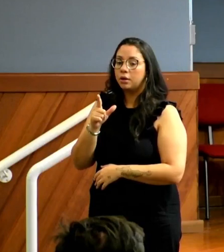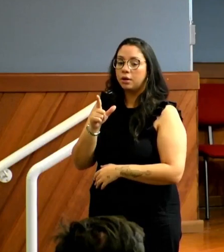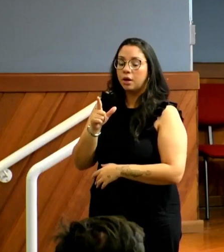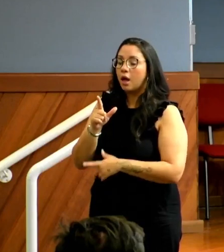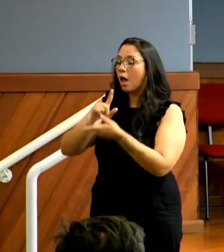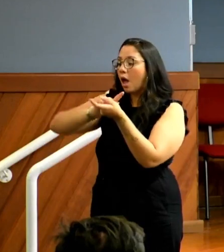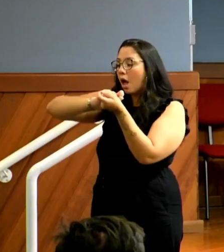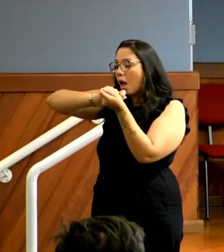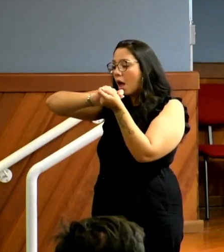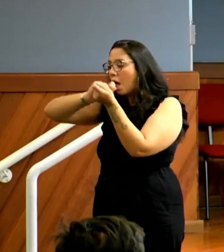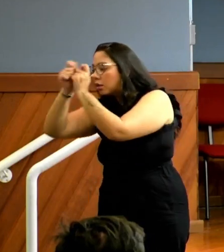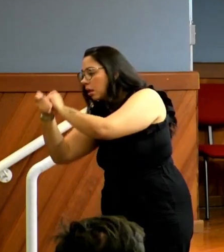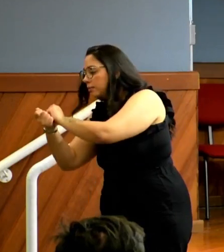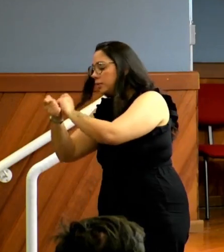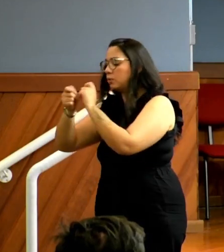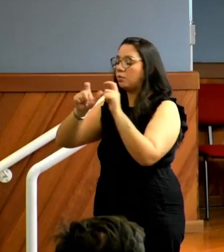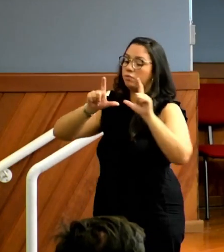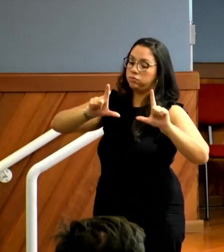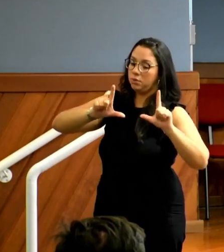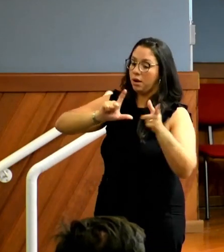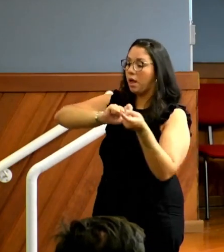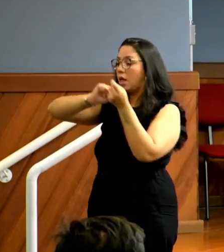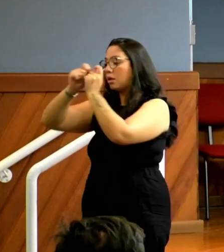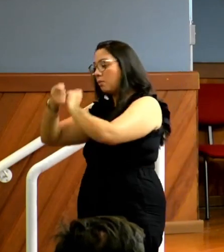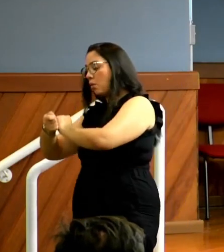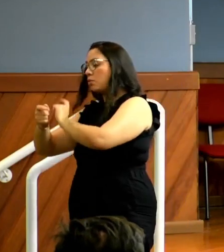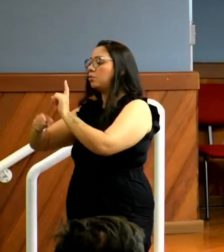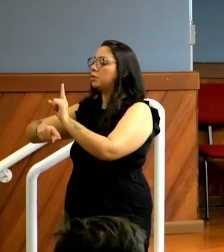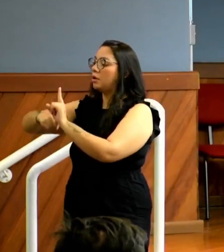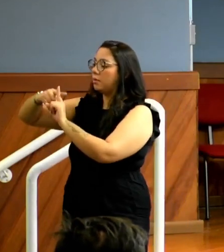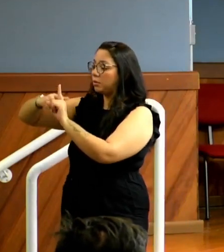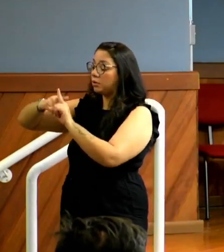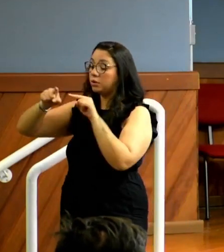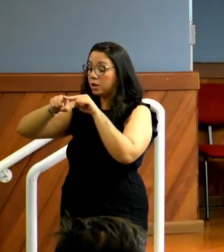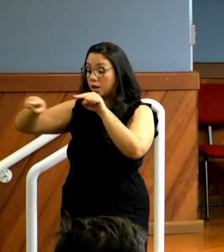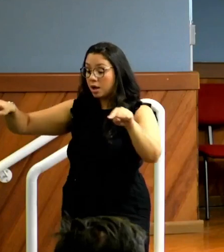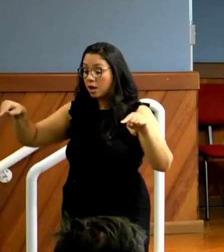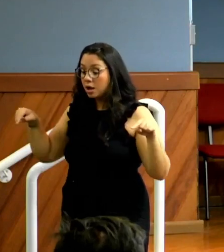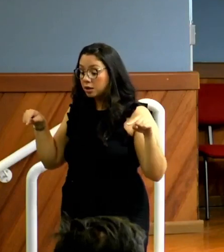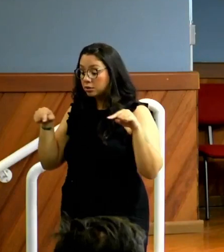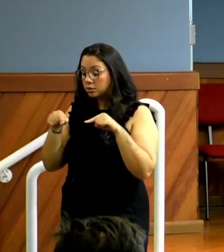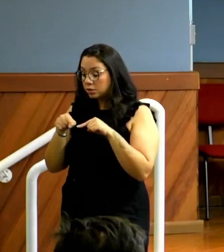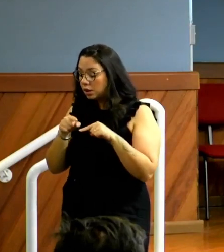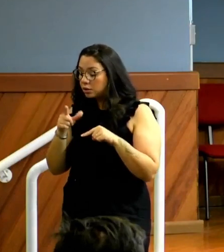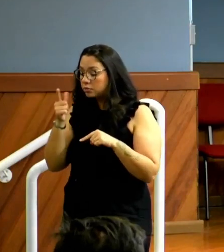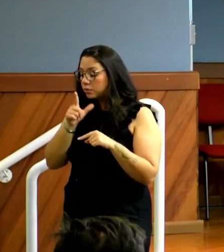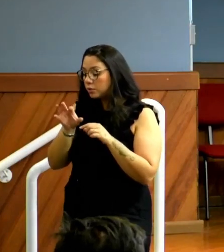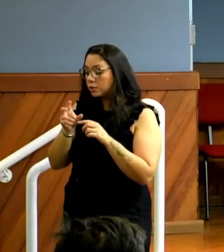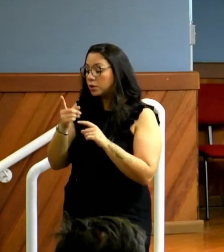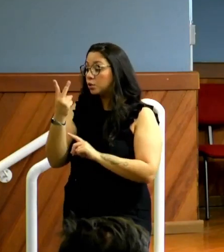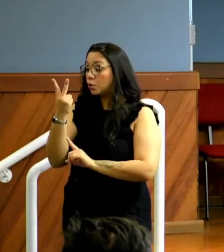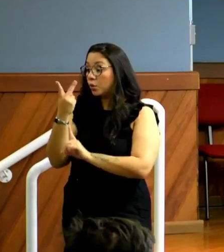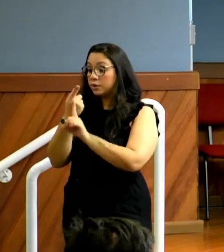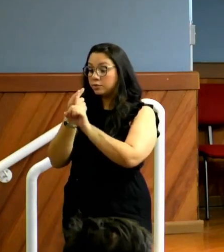sala. Nós não temos sistema, por enquanto, de refrigeração. A sala ficou em um ambiente, foi medido durante